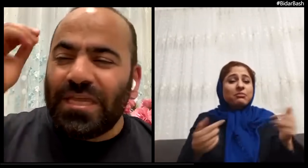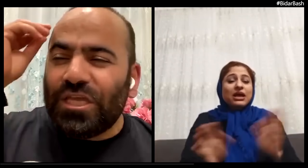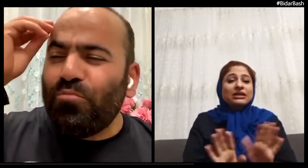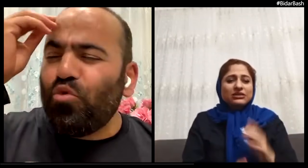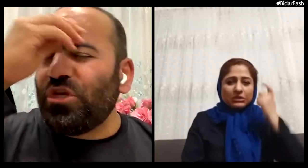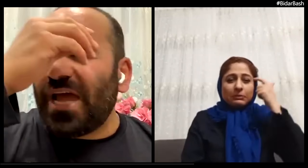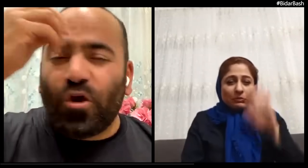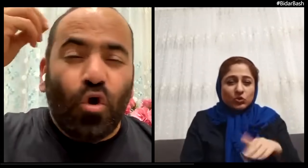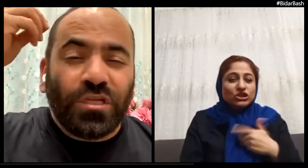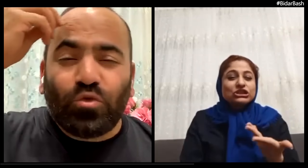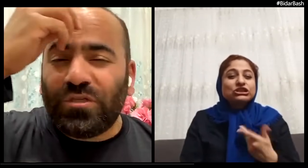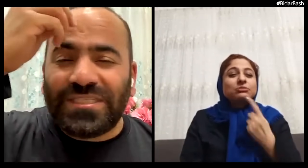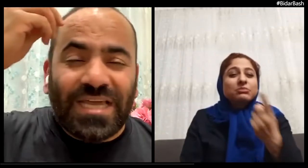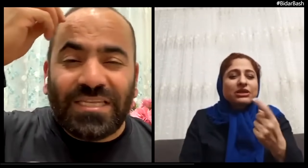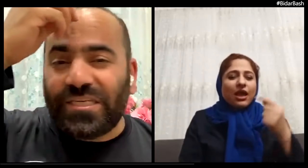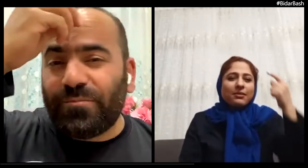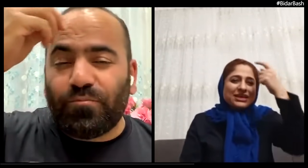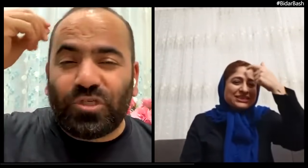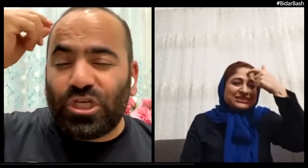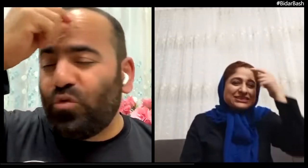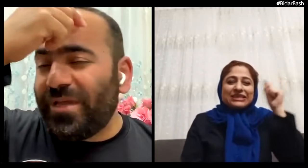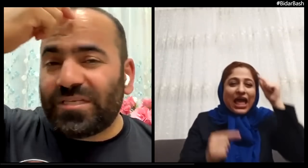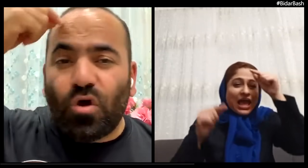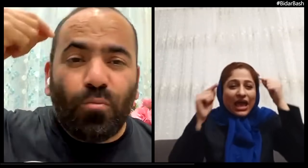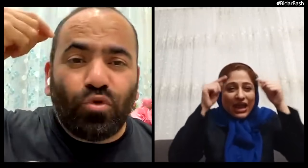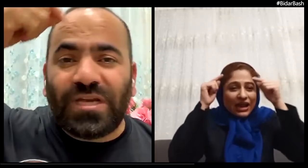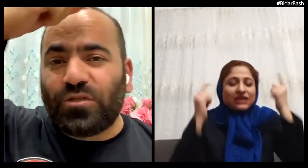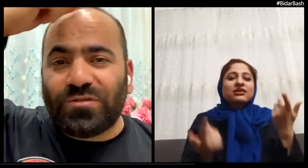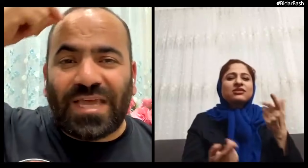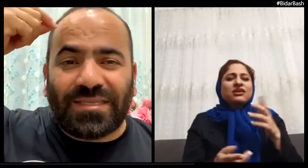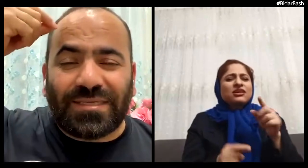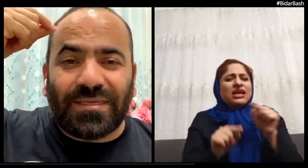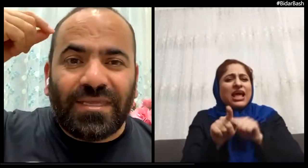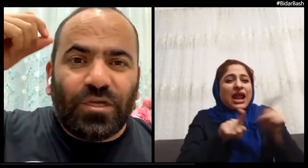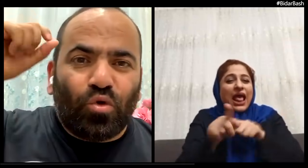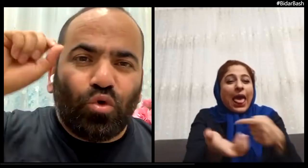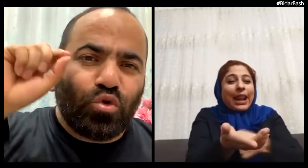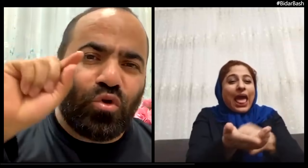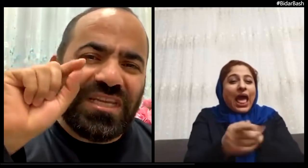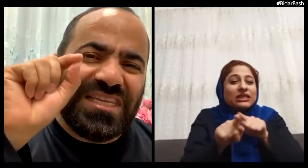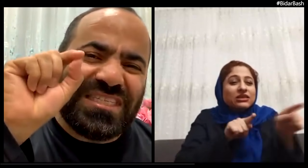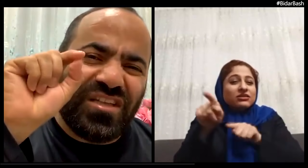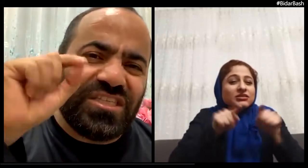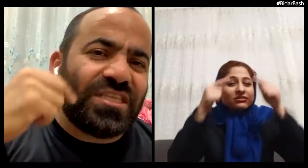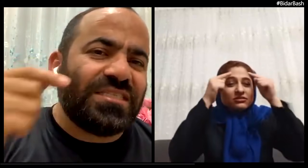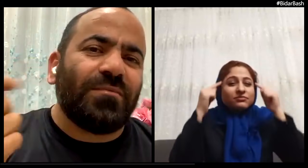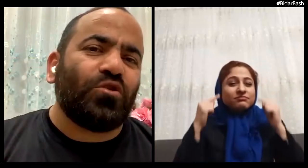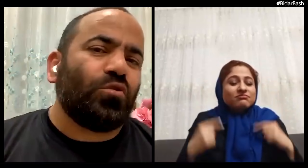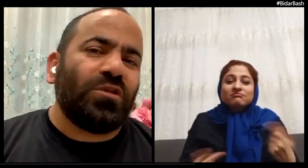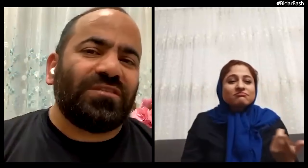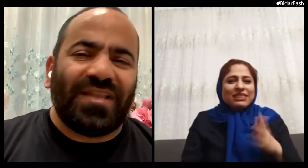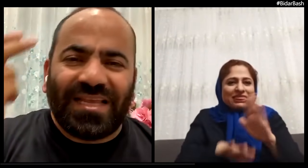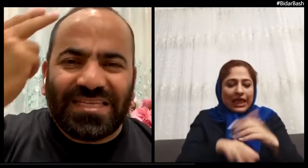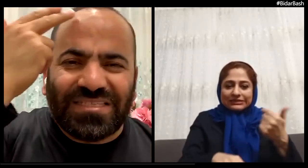بگم این مویرگ های توی سرت که کیلومترها مویرگ تو سرته، کنترل یه سانتش دست